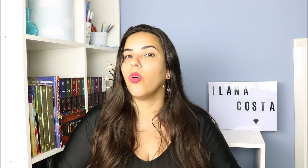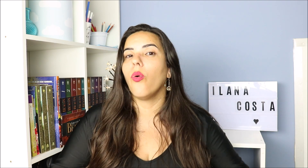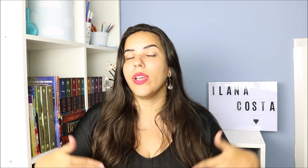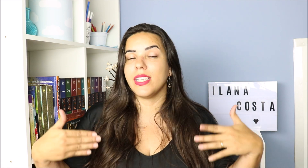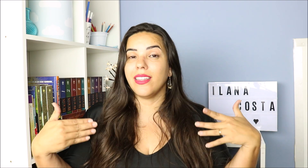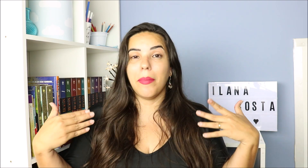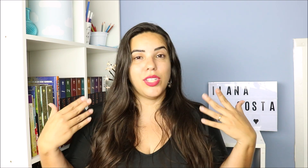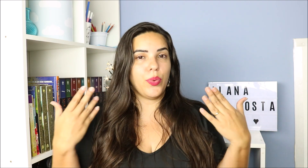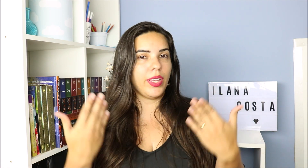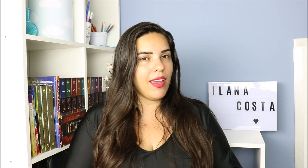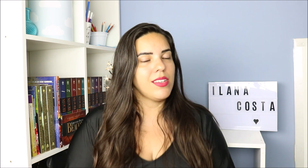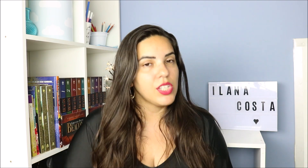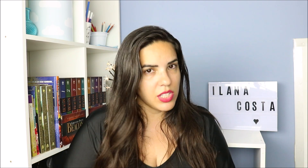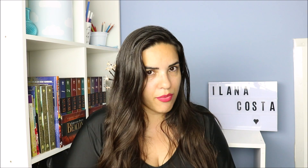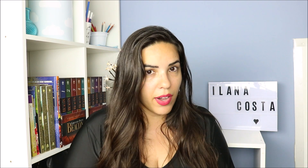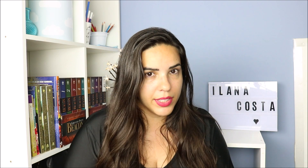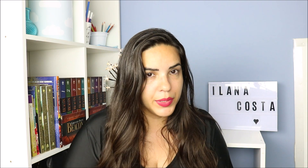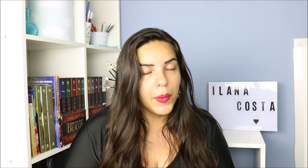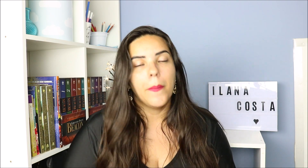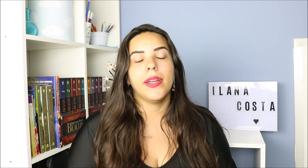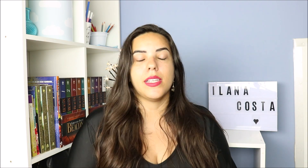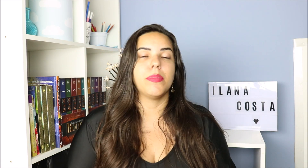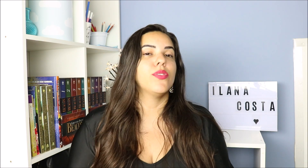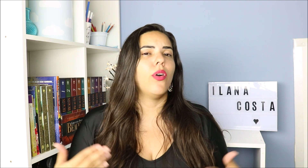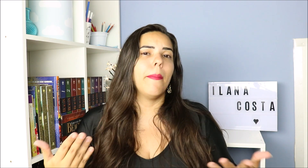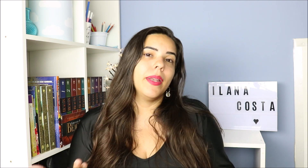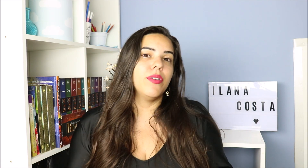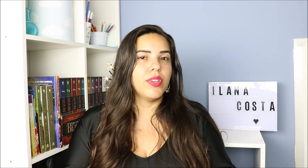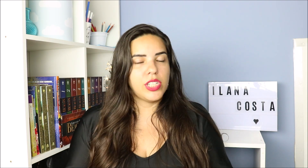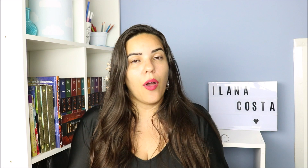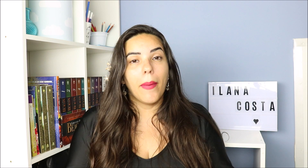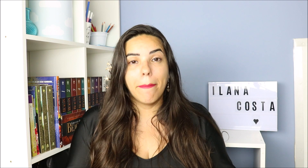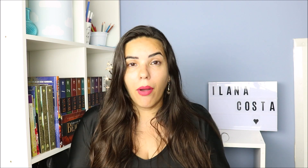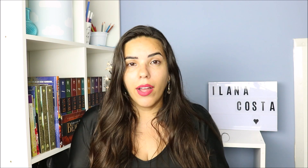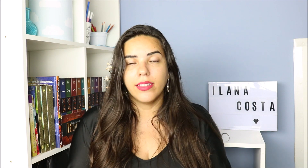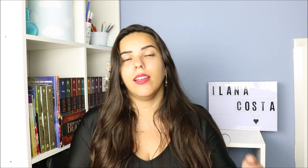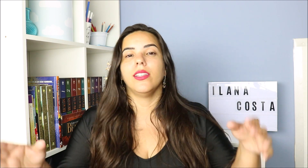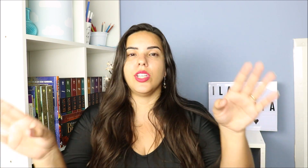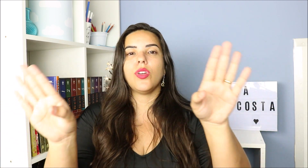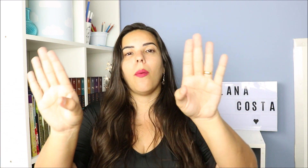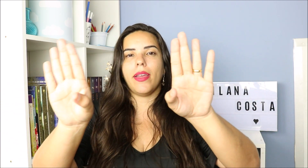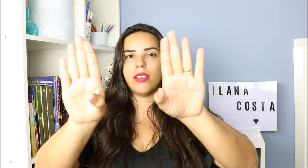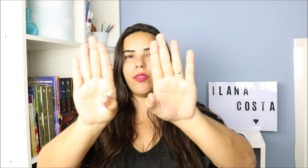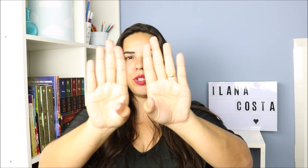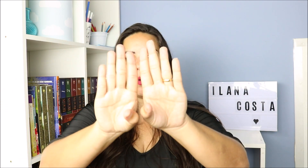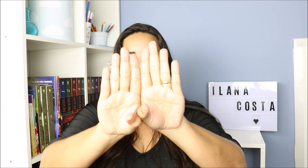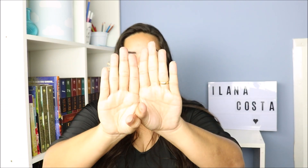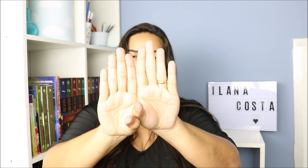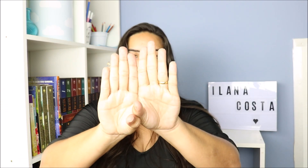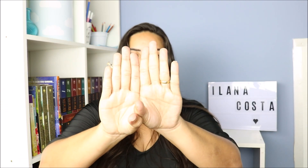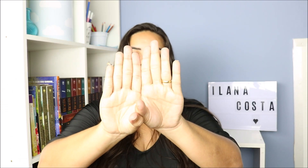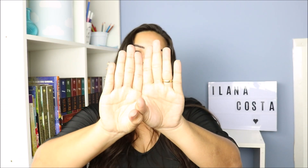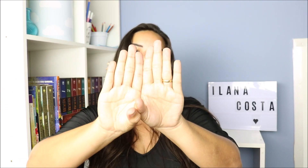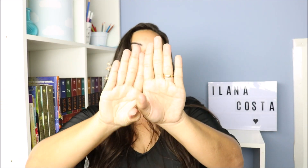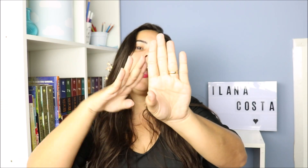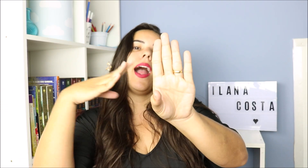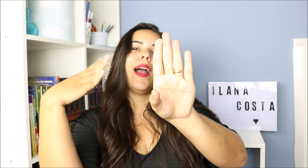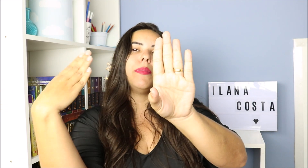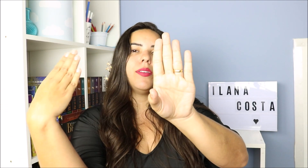com exatamente o que a gente está falando. Por exemplo, se for abrir e fechar uma porta, a gente começa com as mãos assim. Então, abre